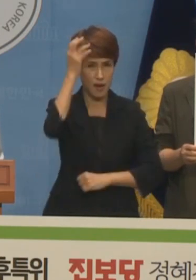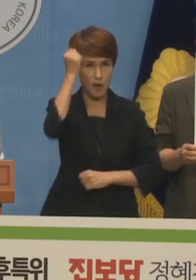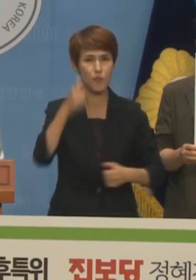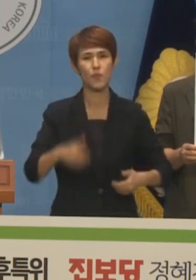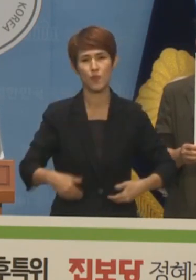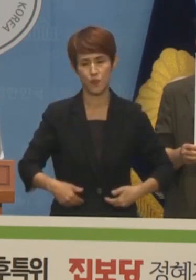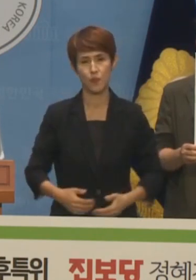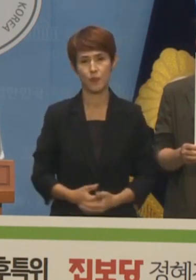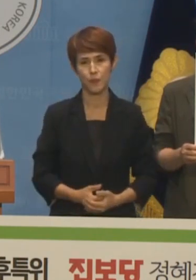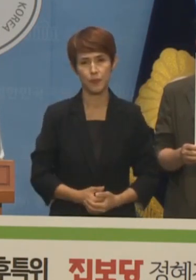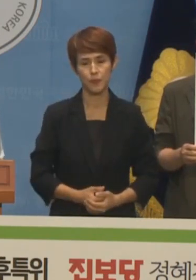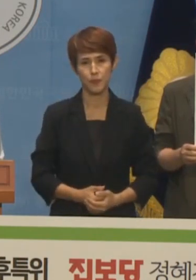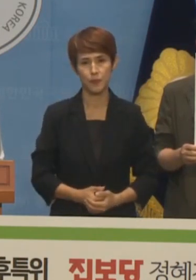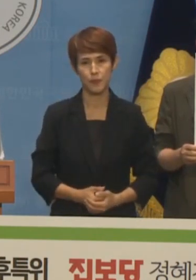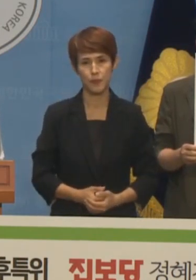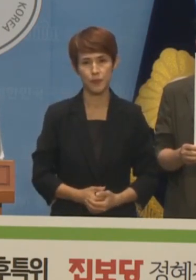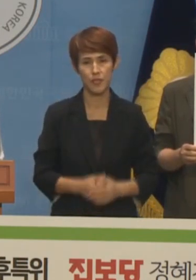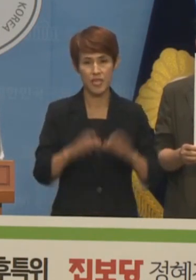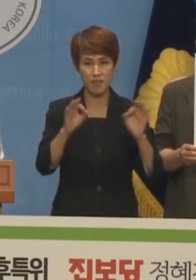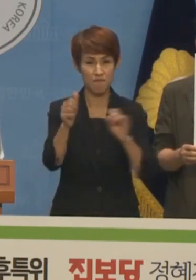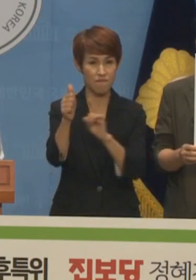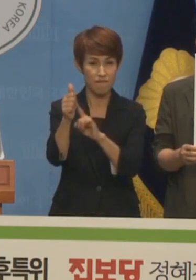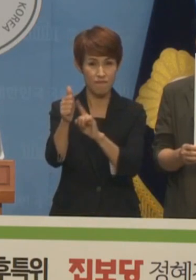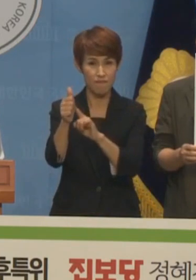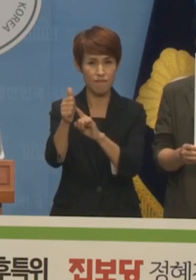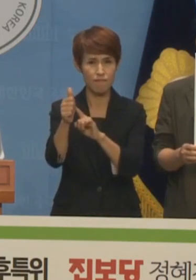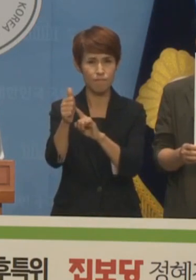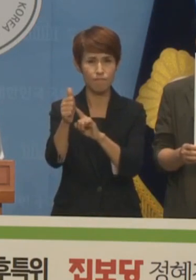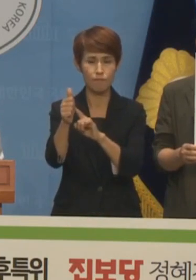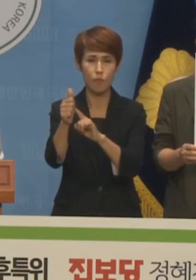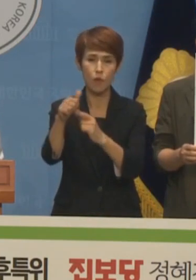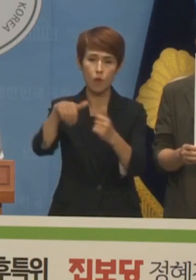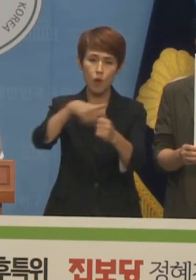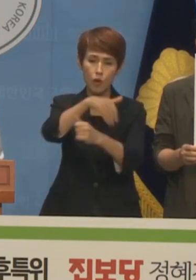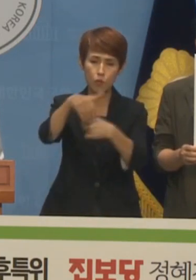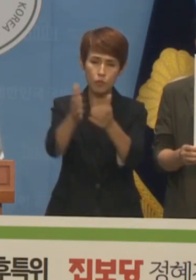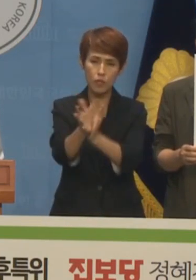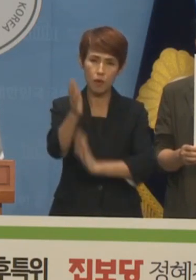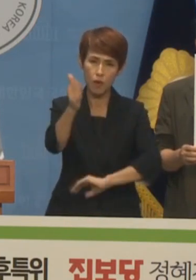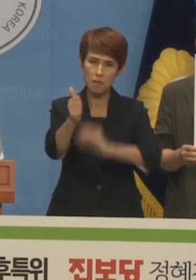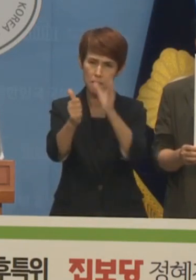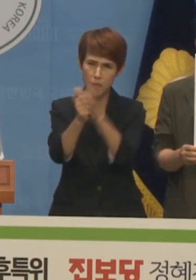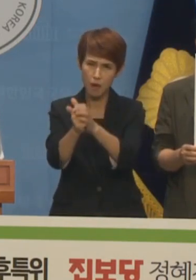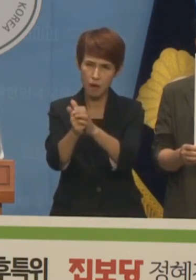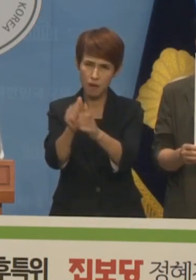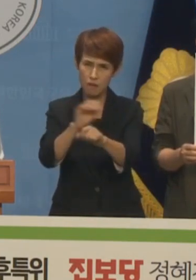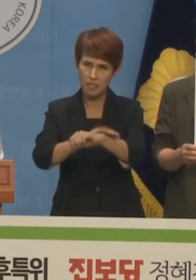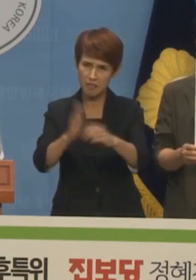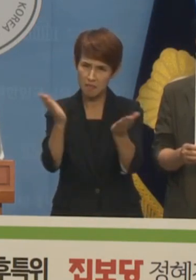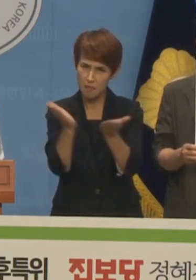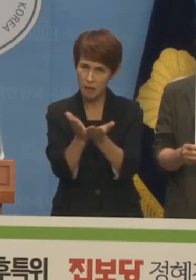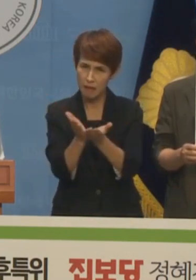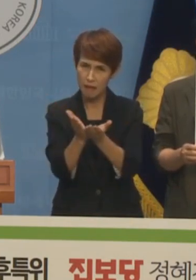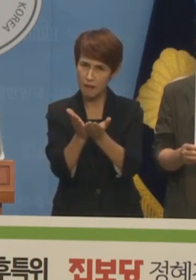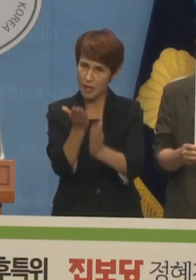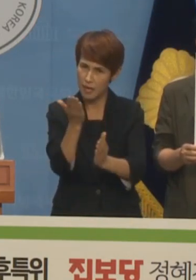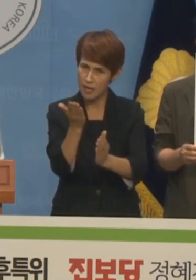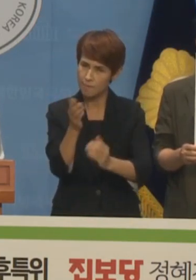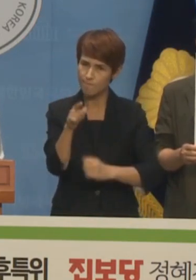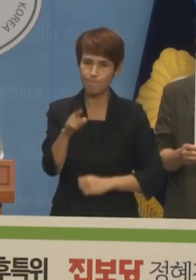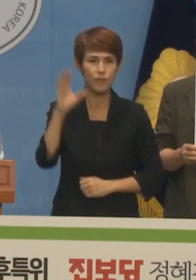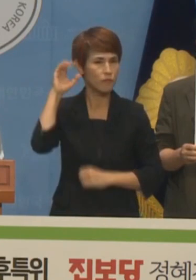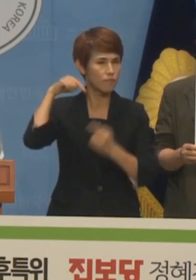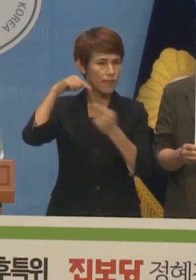말이라고 생각합니다. 김한섭 후보자가 과연 환경부 장관으로 적합한지 오는